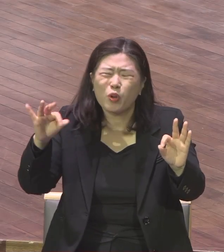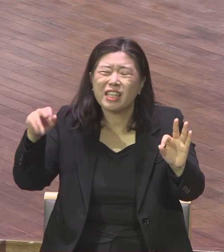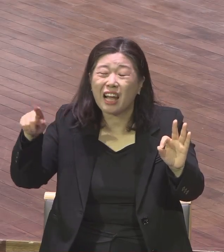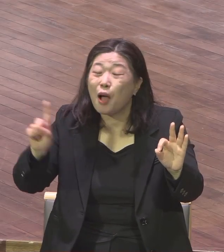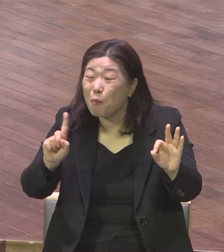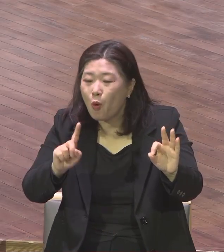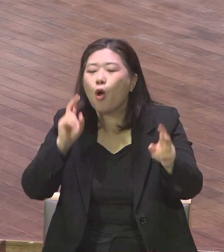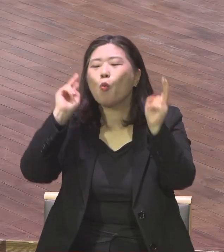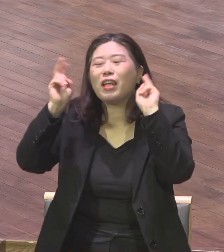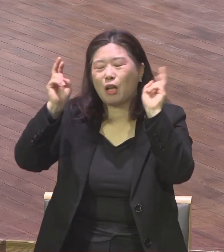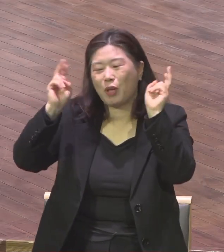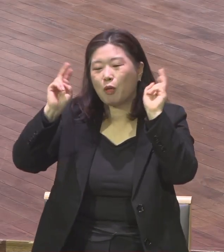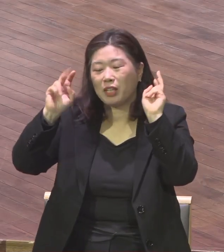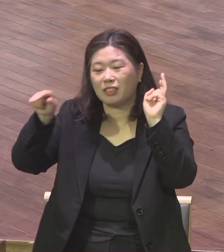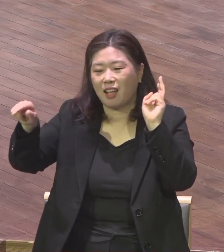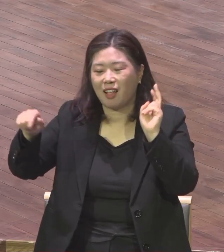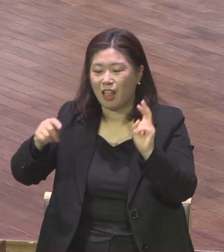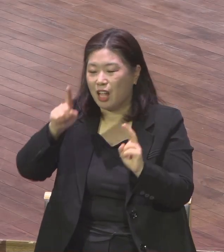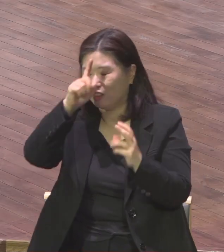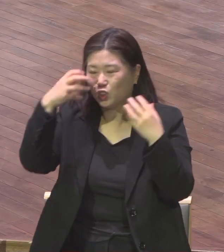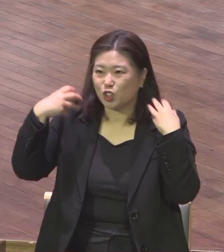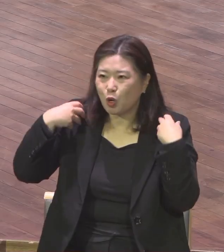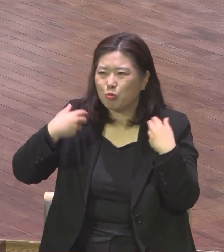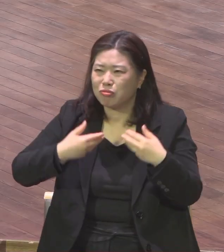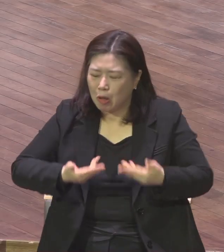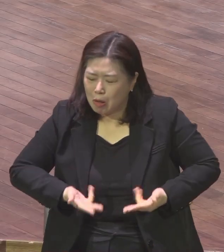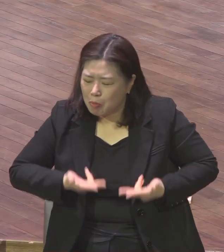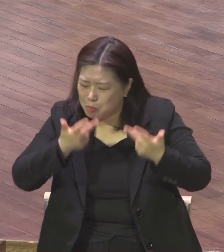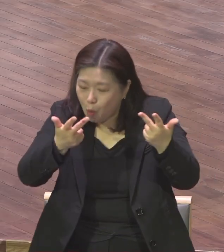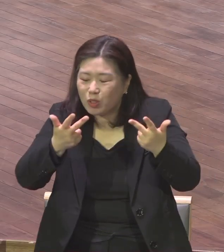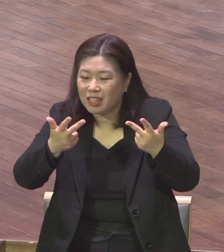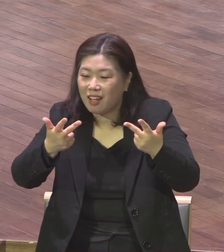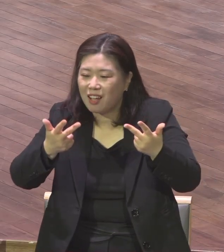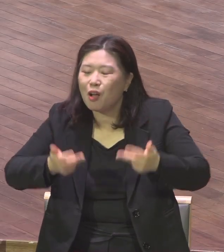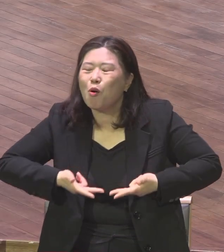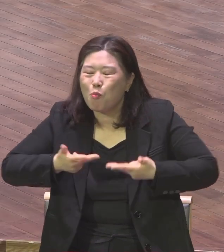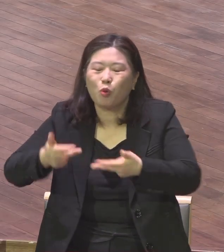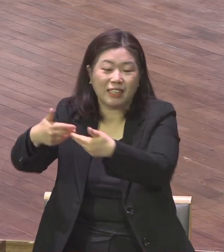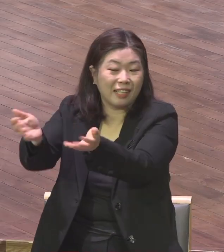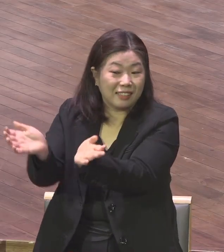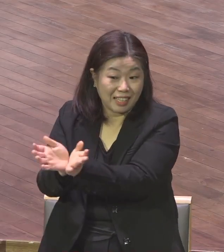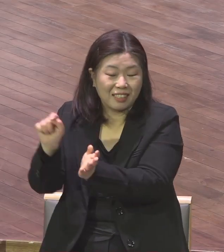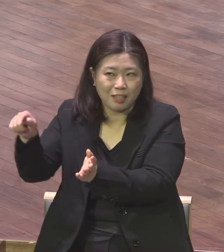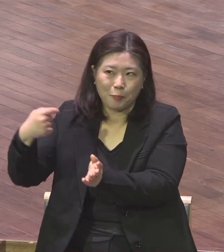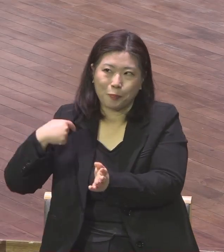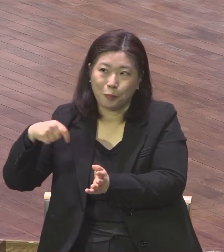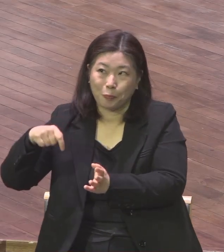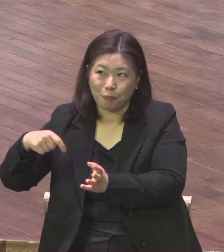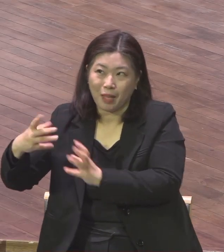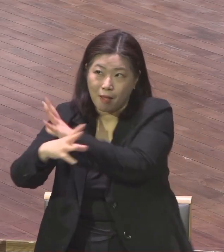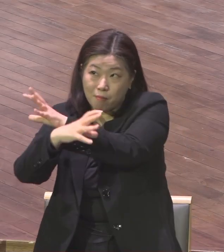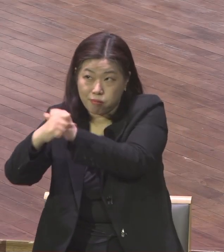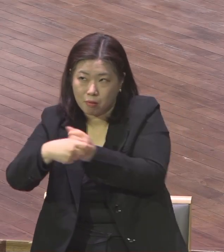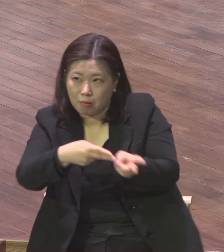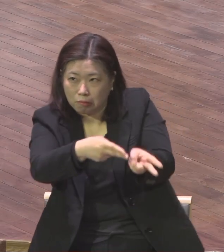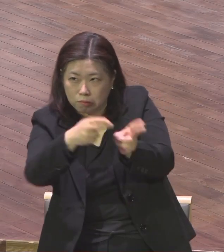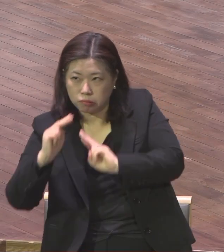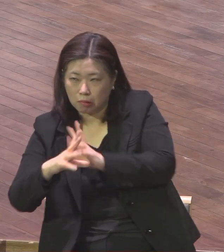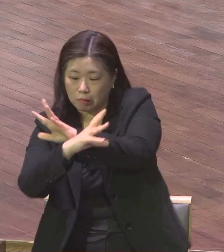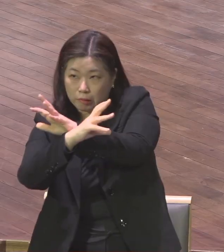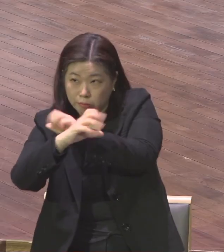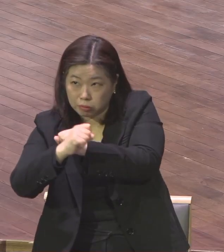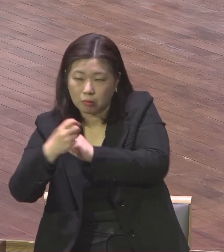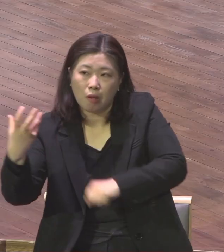염소 보내가지고 사가지고 그 사람들 젖자가 팔도록 파는 거를 본인이 맡아서 하고 있대.